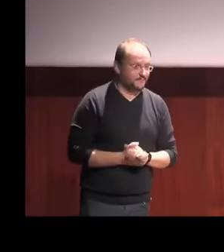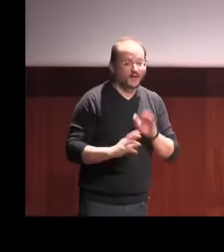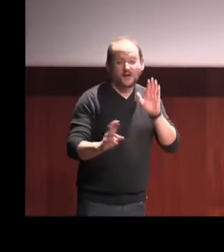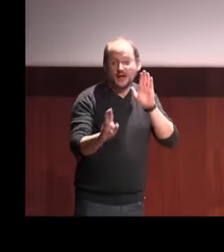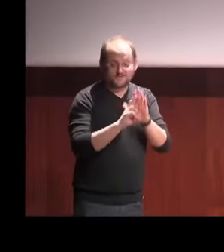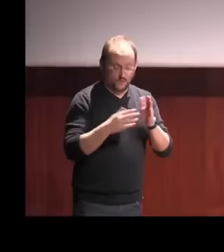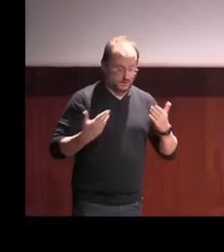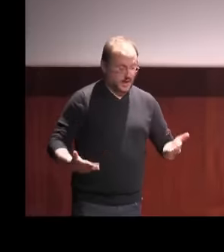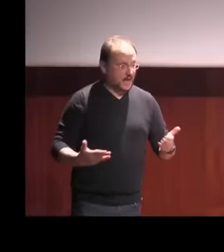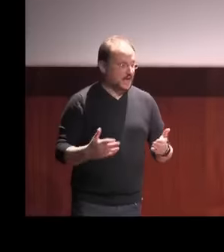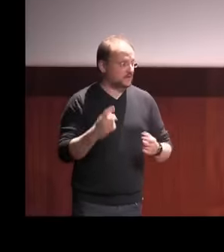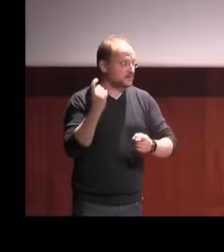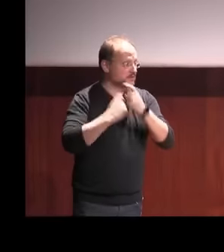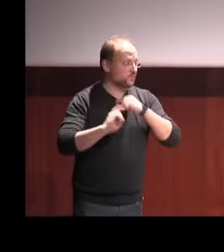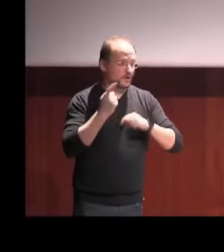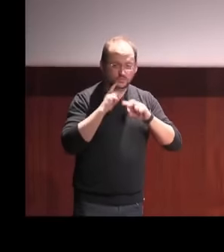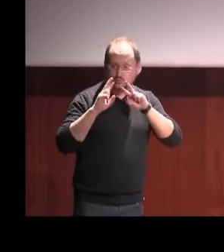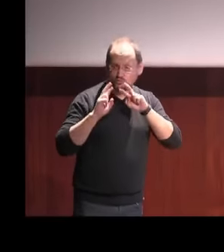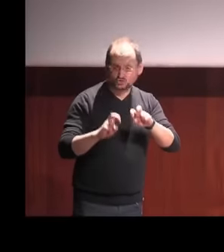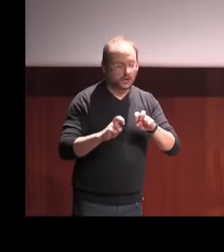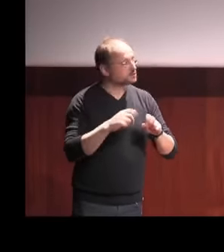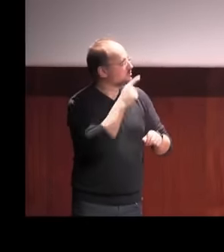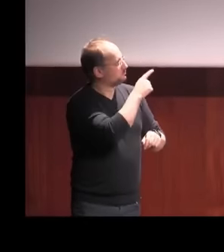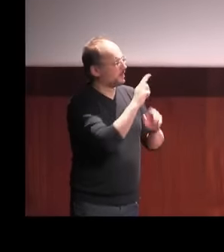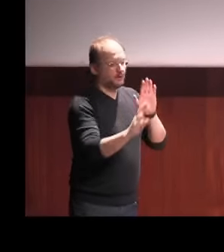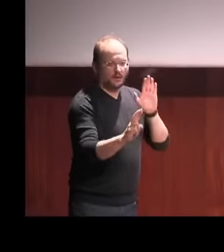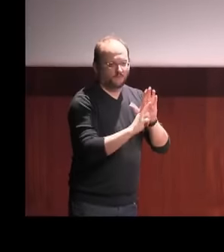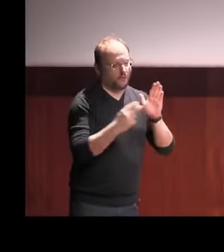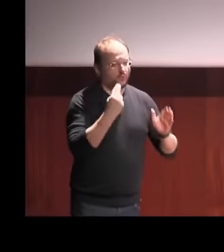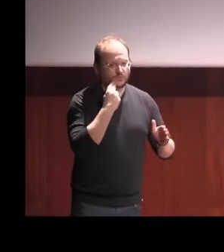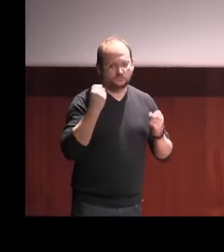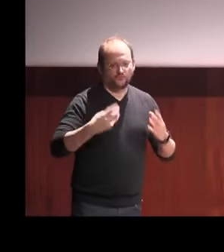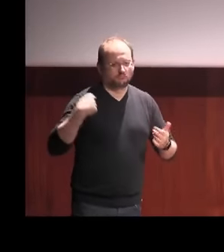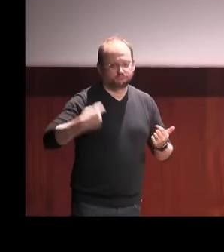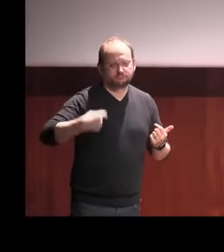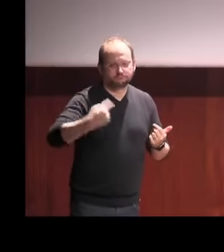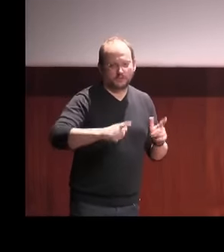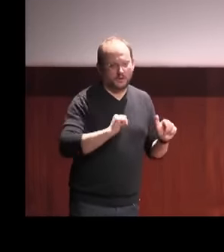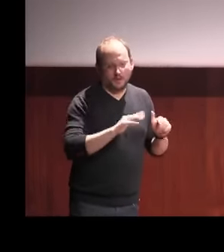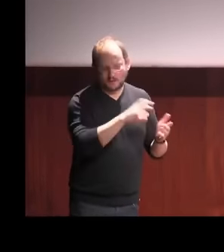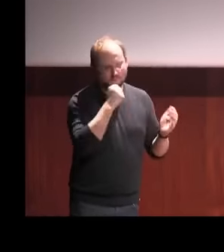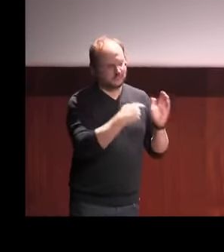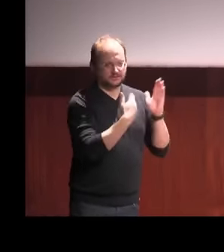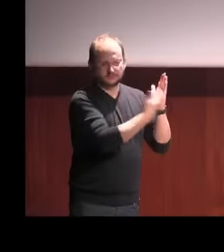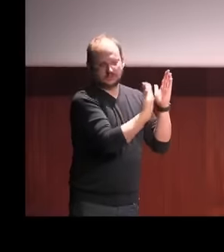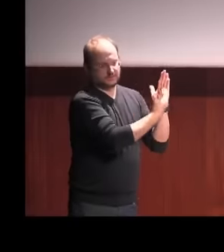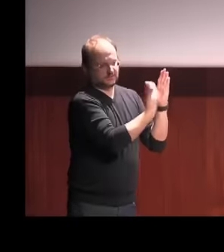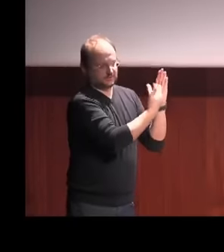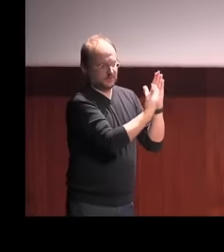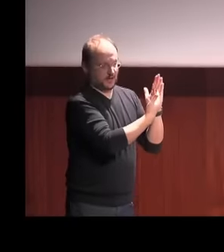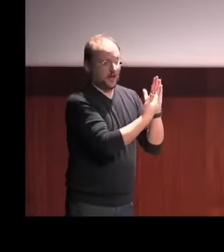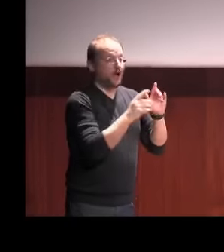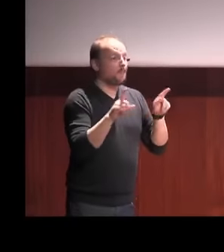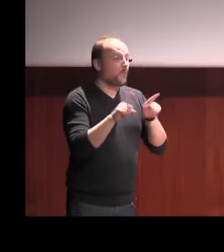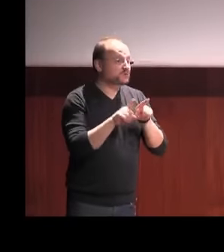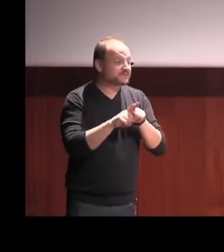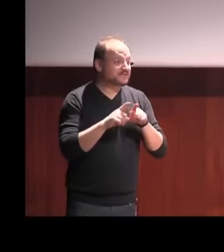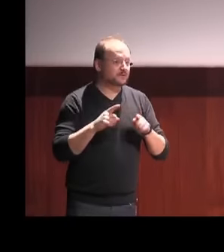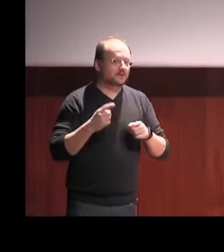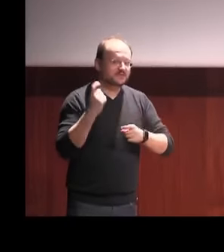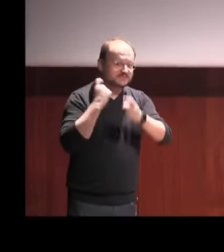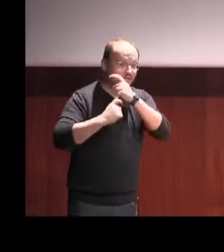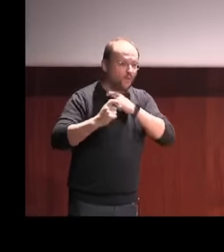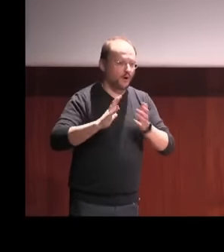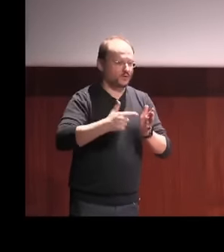Alors, le premier ouvrage qui est vraiment un ouvrage de référence et qu'on utilise souvent quand on fait des recherches sur l'histoire des sourds,